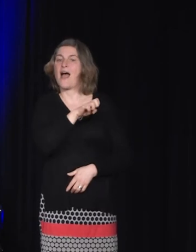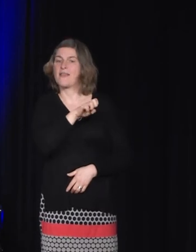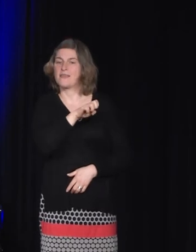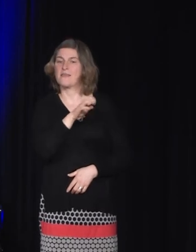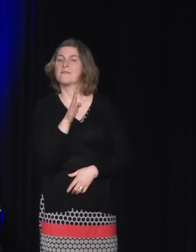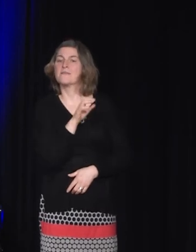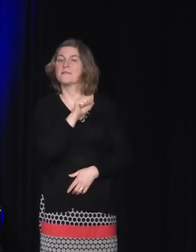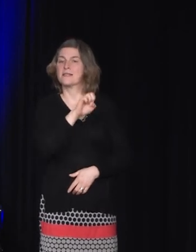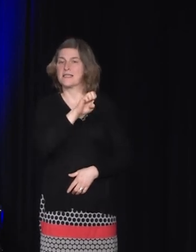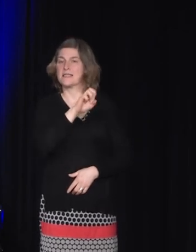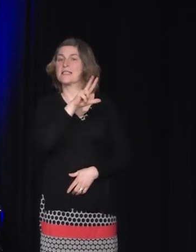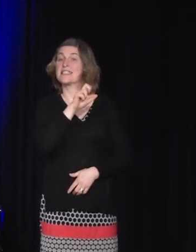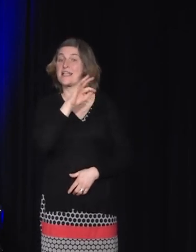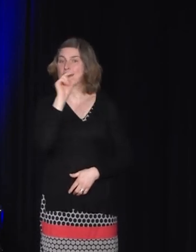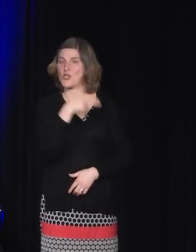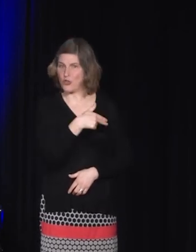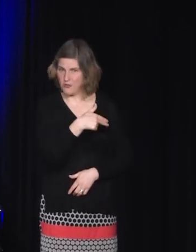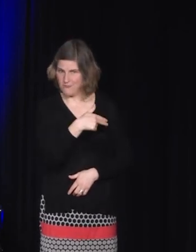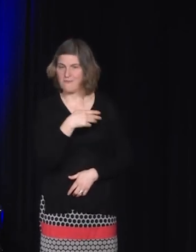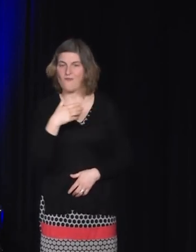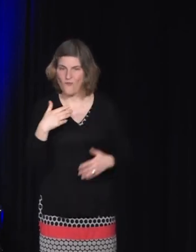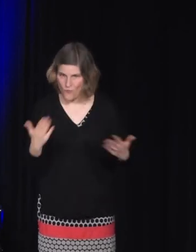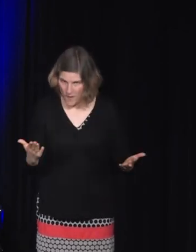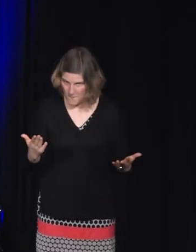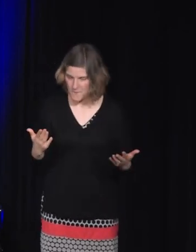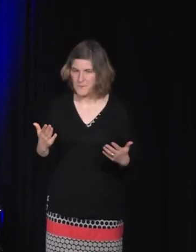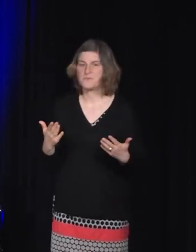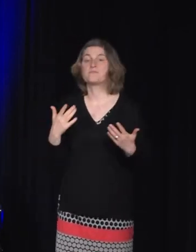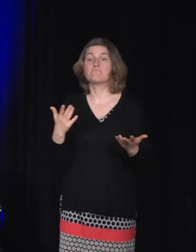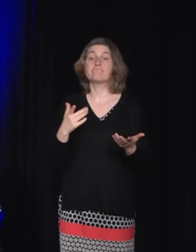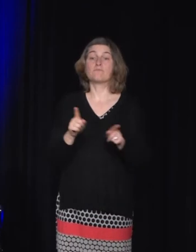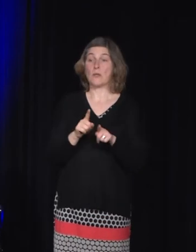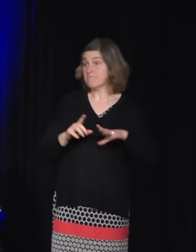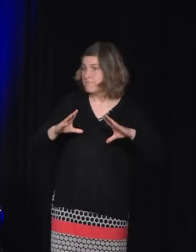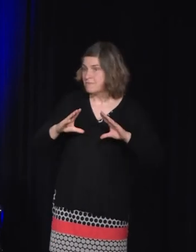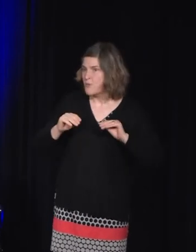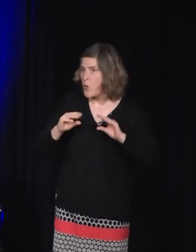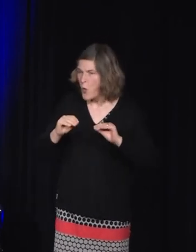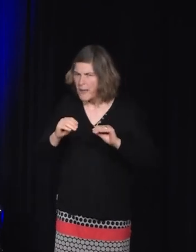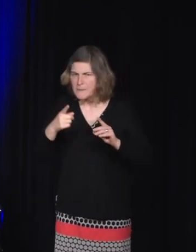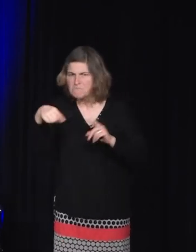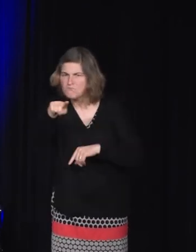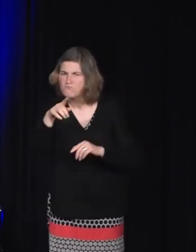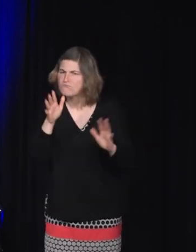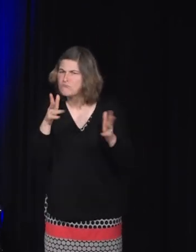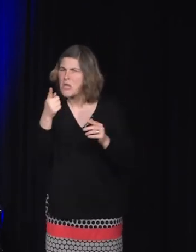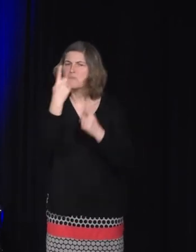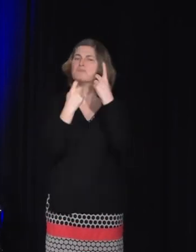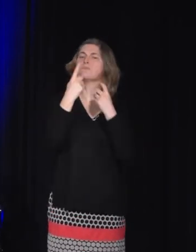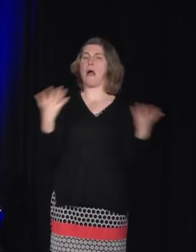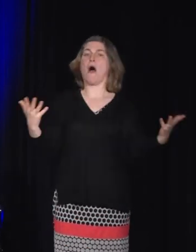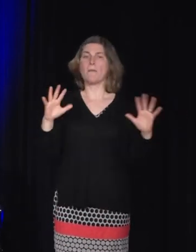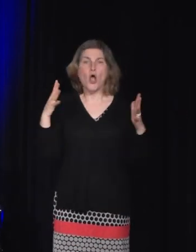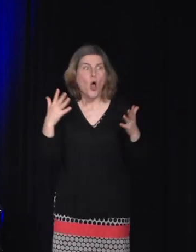Sexton. Donc voilà, deux vidéos. Alors ensuite, côté un peu pratique, vous me direz peut-être, mais comment se procurer